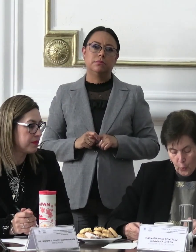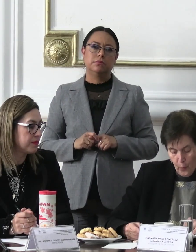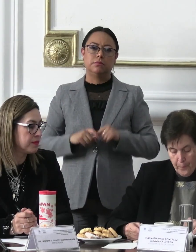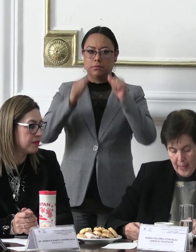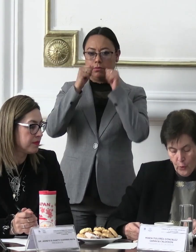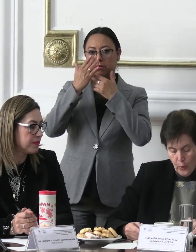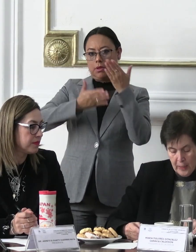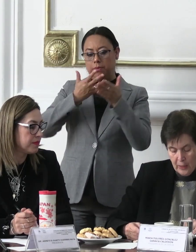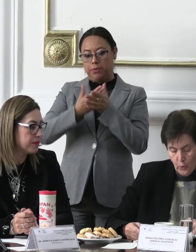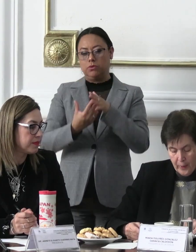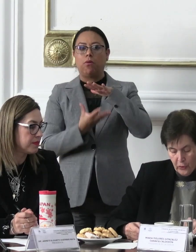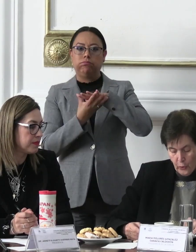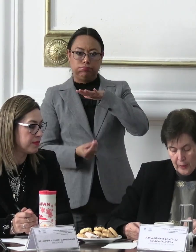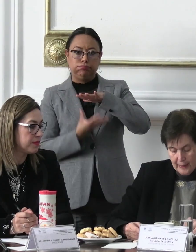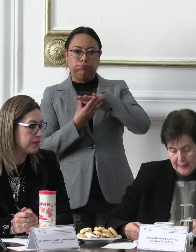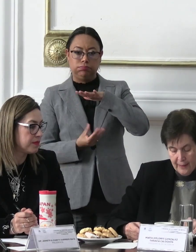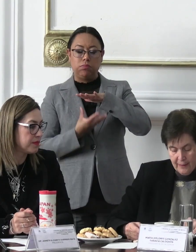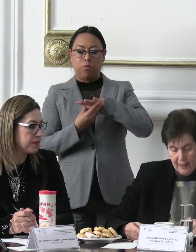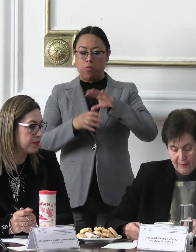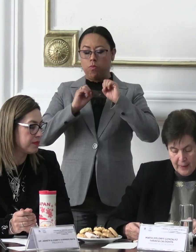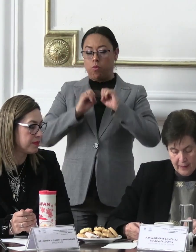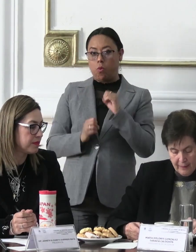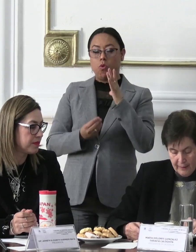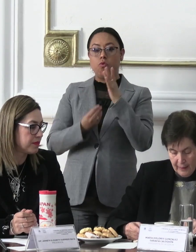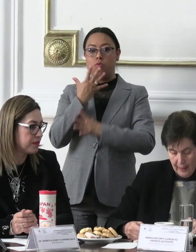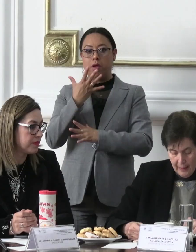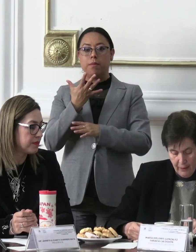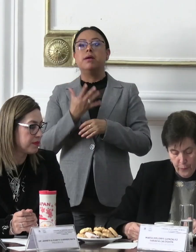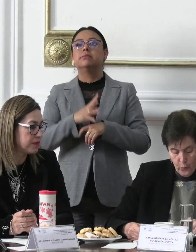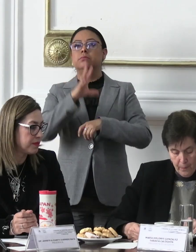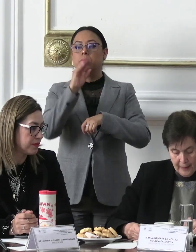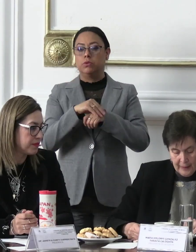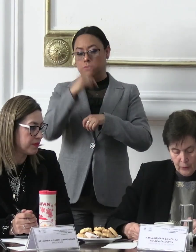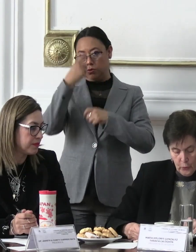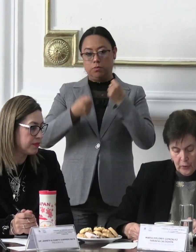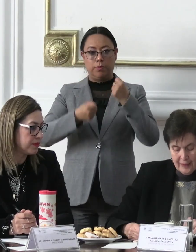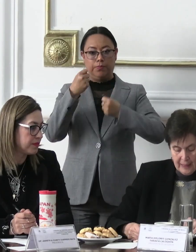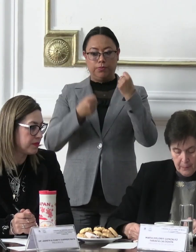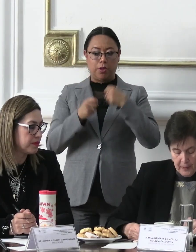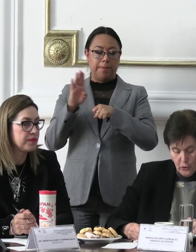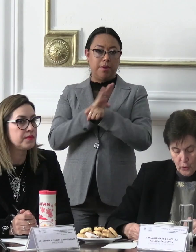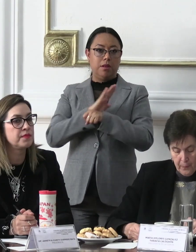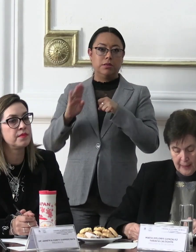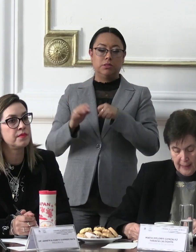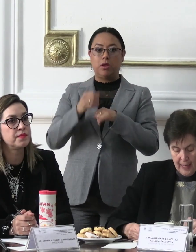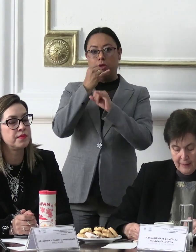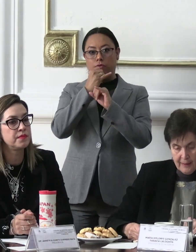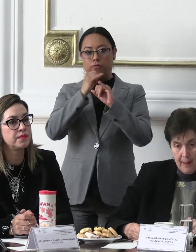servicio fotocopiado y renovación de licencias de bienes informáticos,